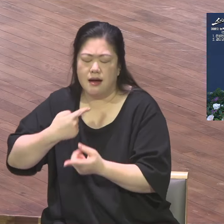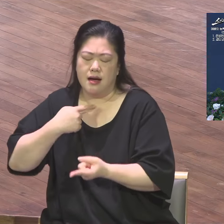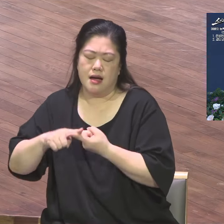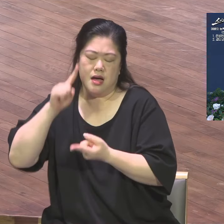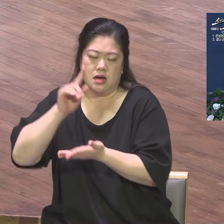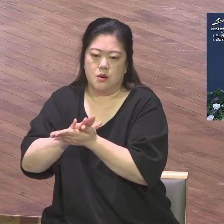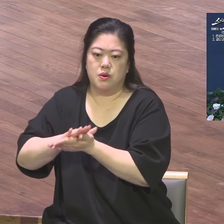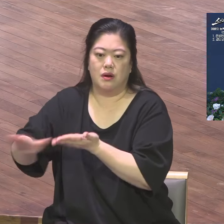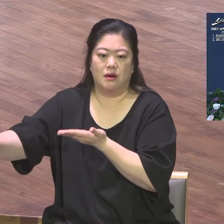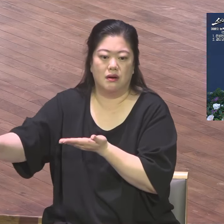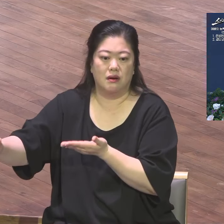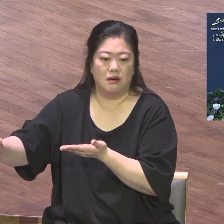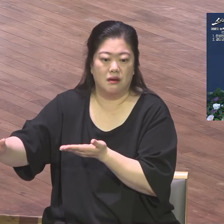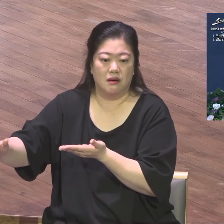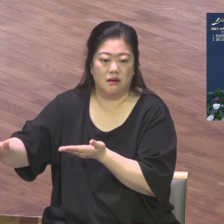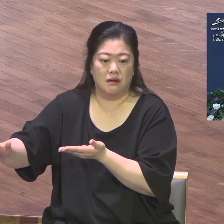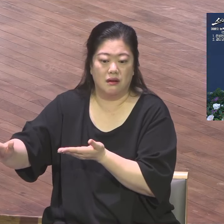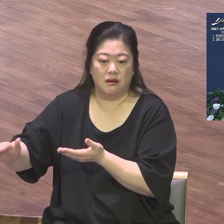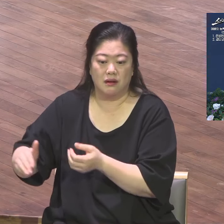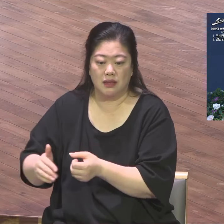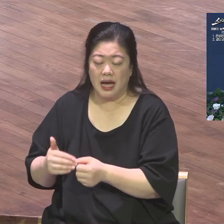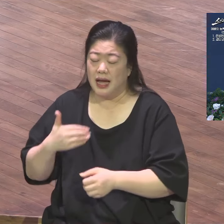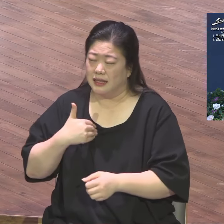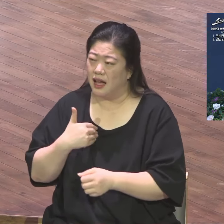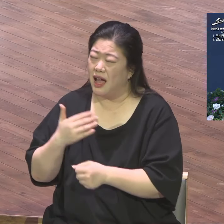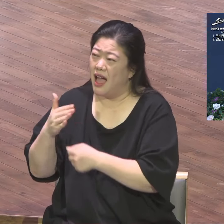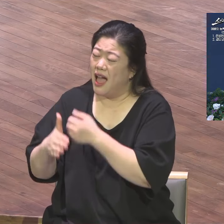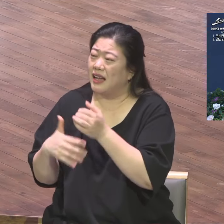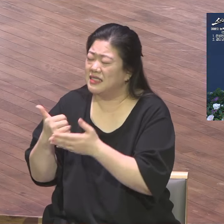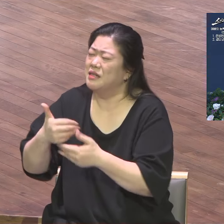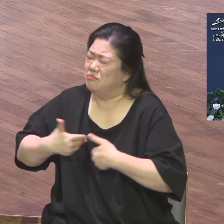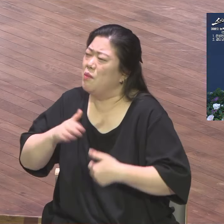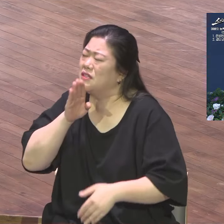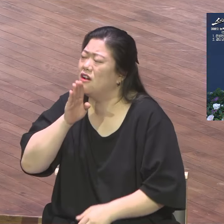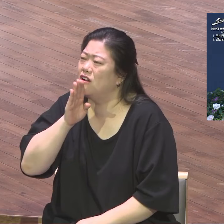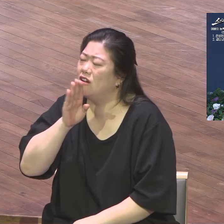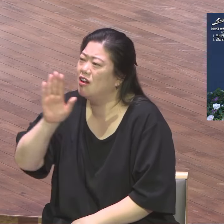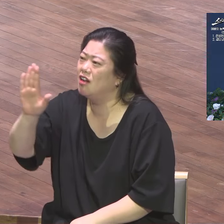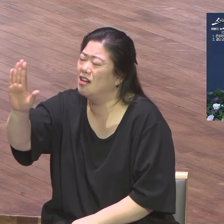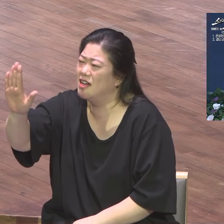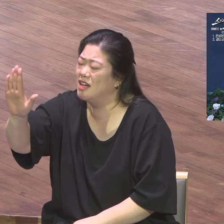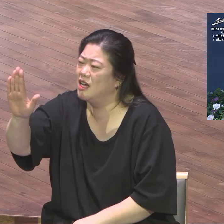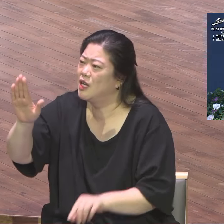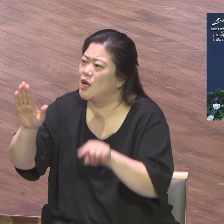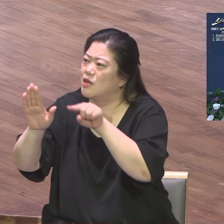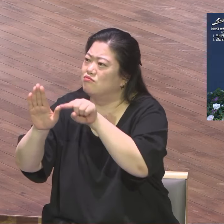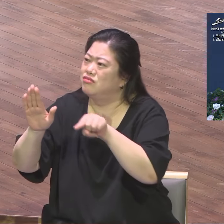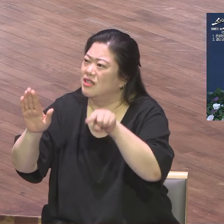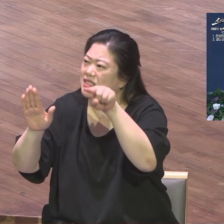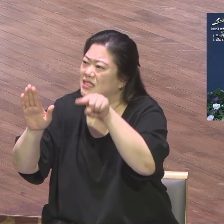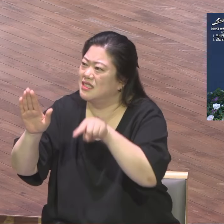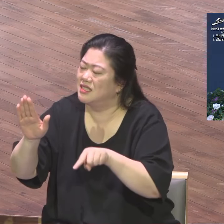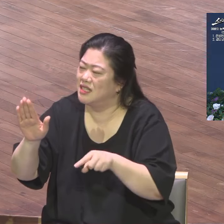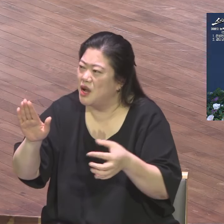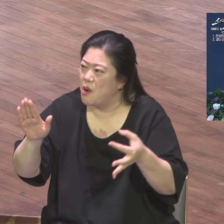나를 자녀 삼으신 하나님을 한 분만으로 만족할 때, 내가 예배할 수 있는 특권 주신 하나님 한 분으로 만족할